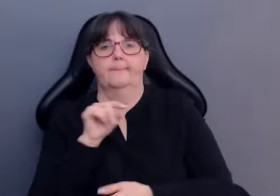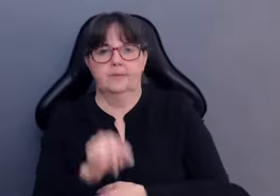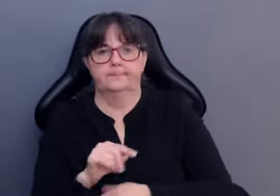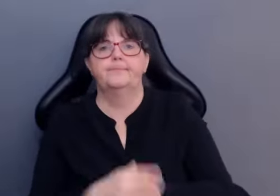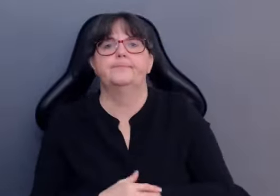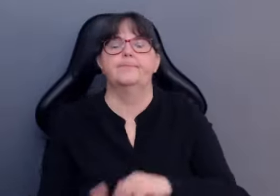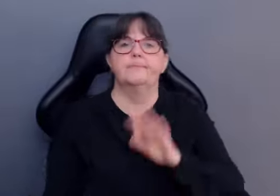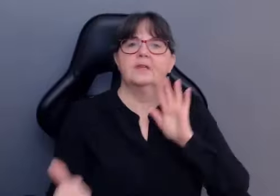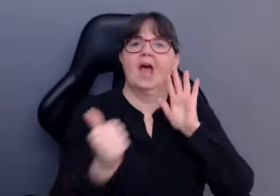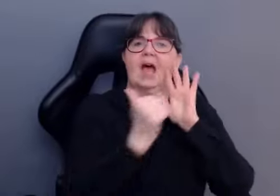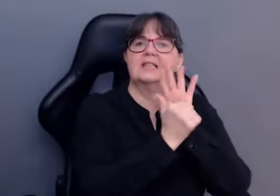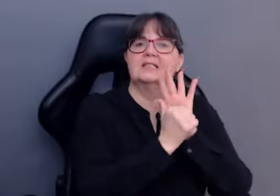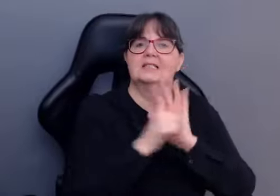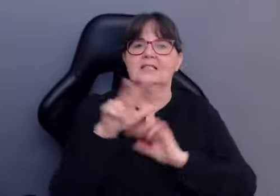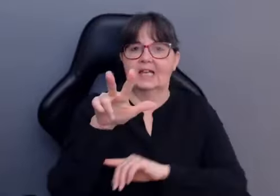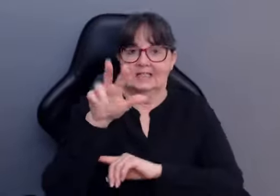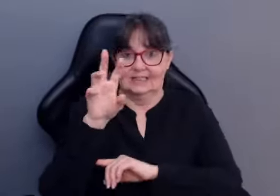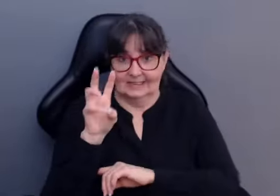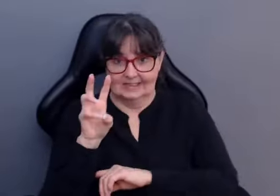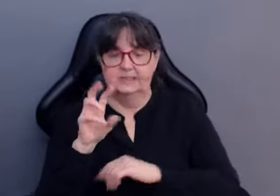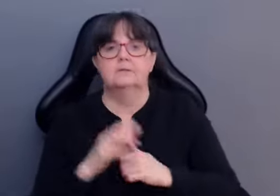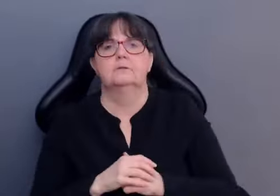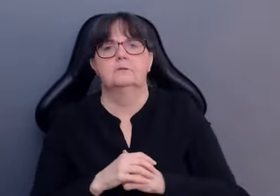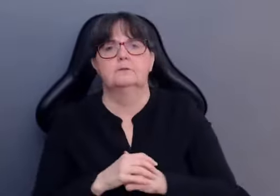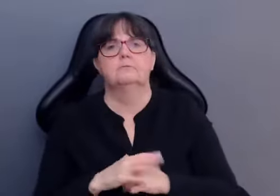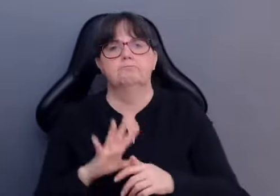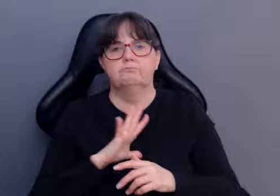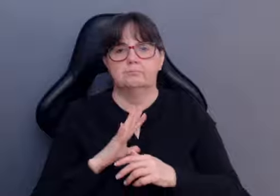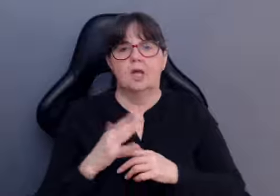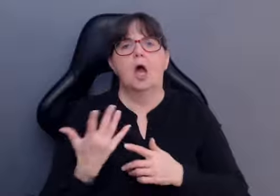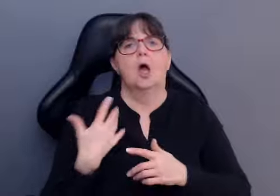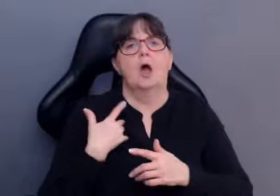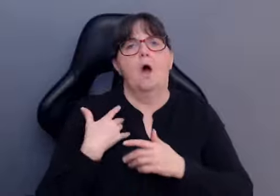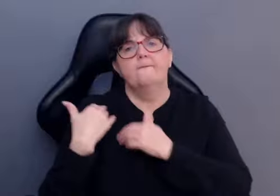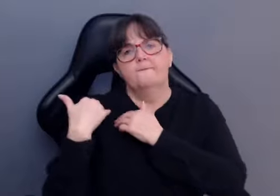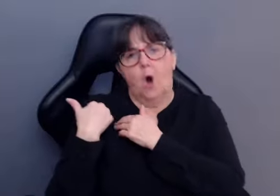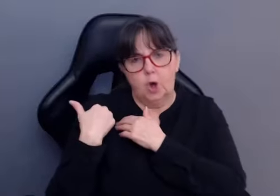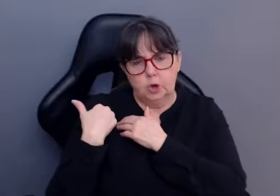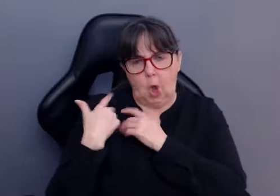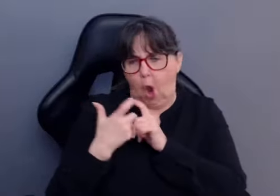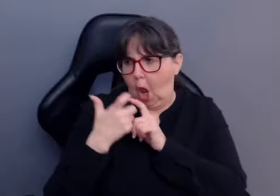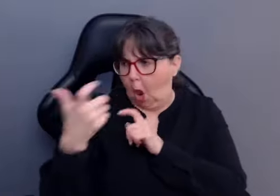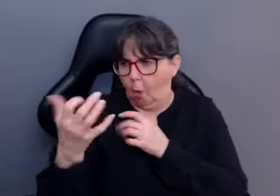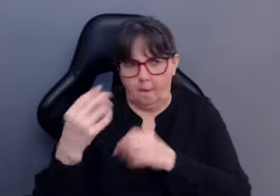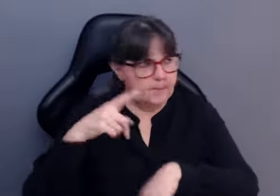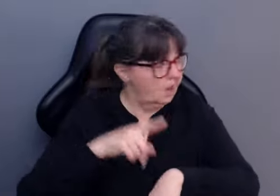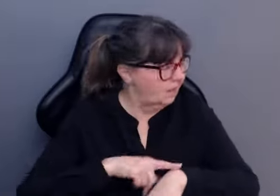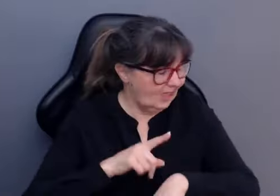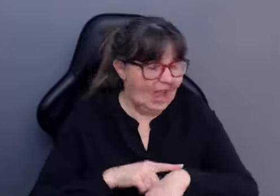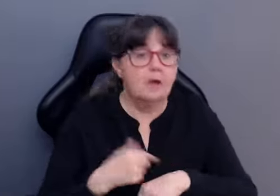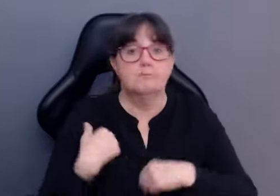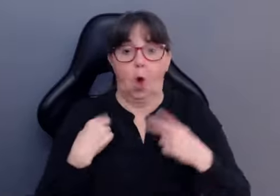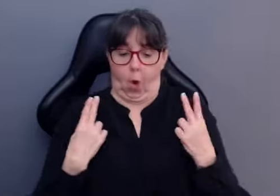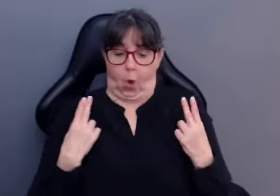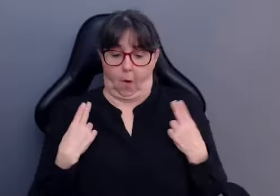Article 36. Durée des fonctions. Chaque officier demeure en fonction pour 1